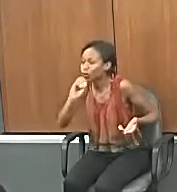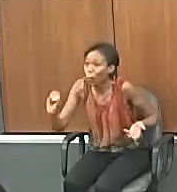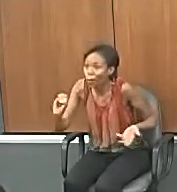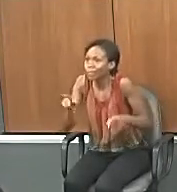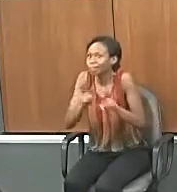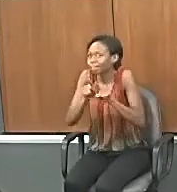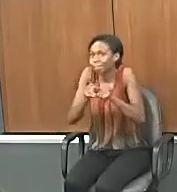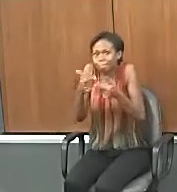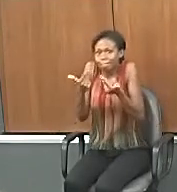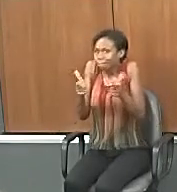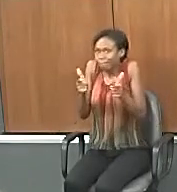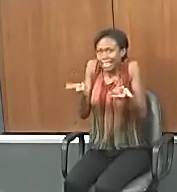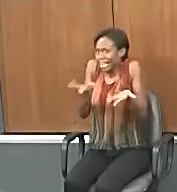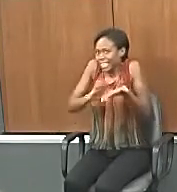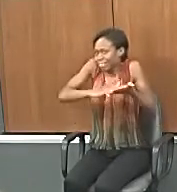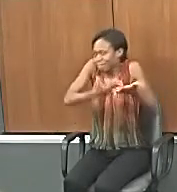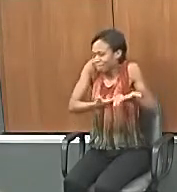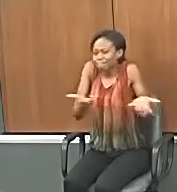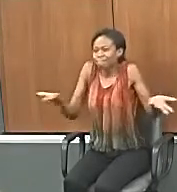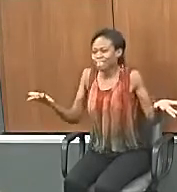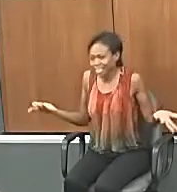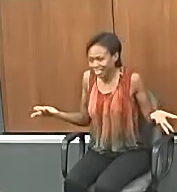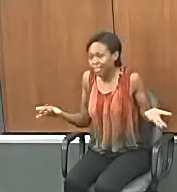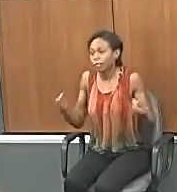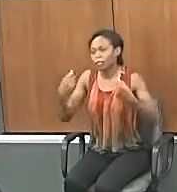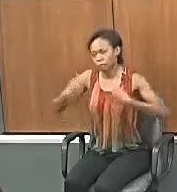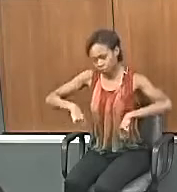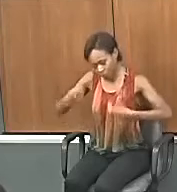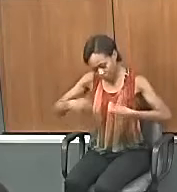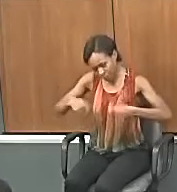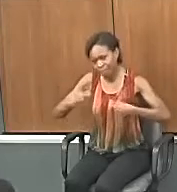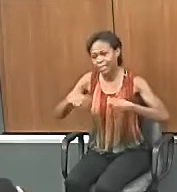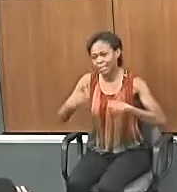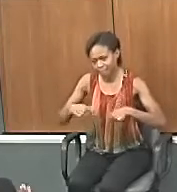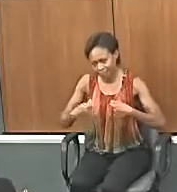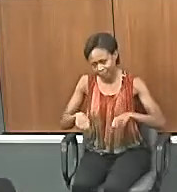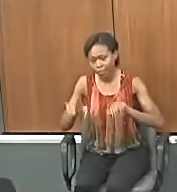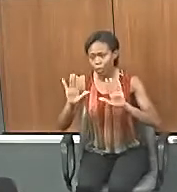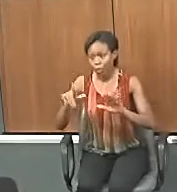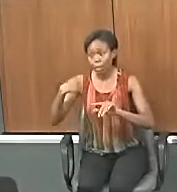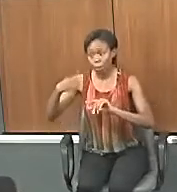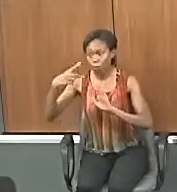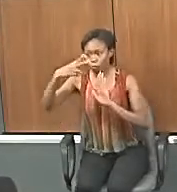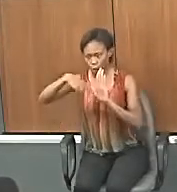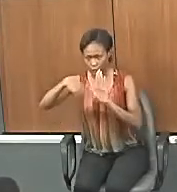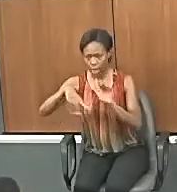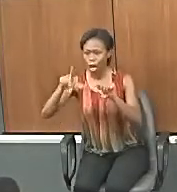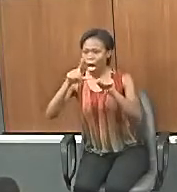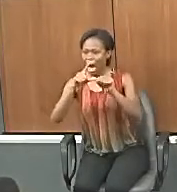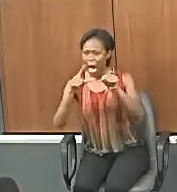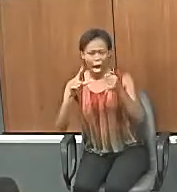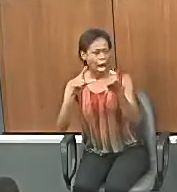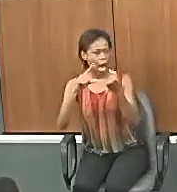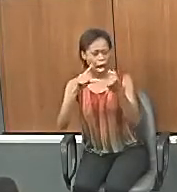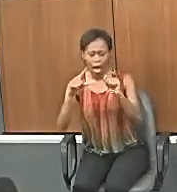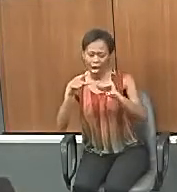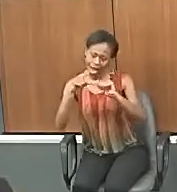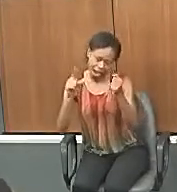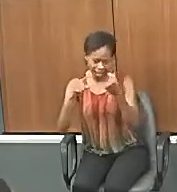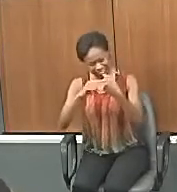estruturar e isso tá lá não vou é fazer a leitura dos artigos depois quem tiver o interesse